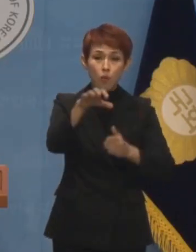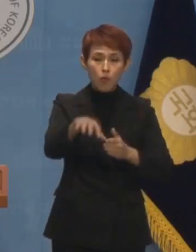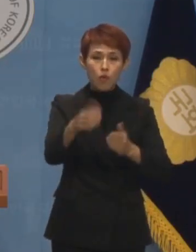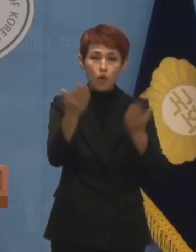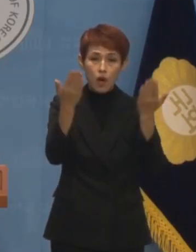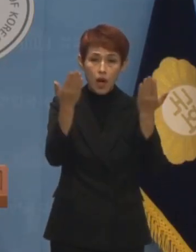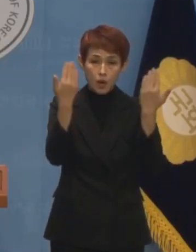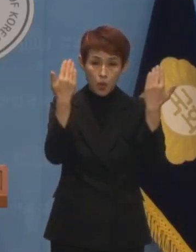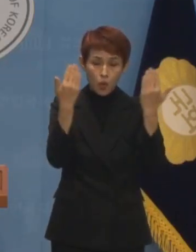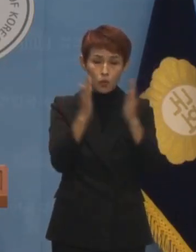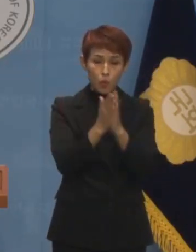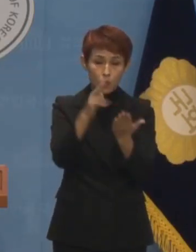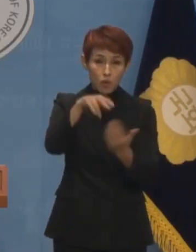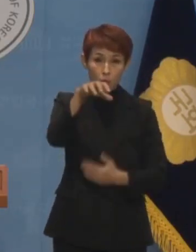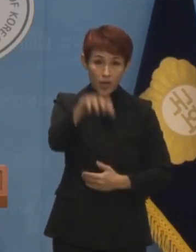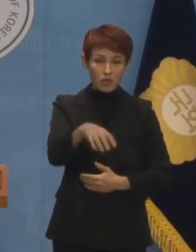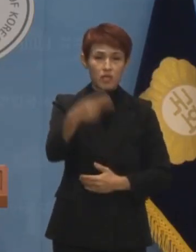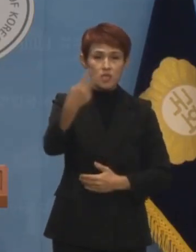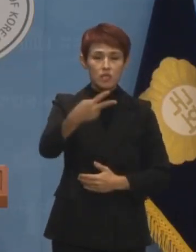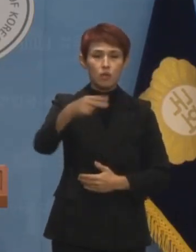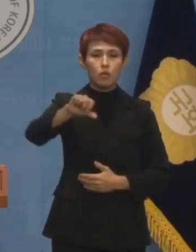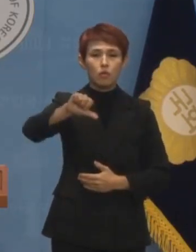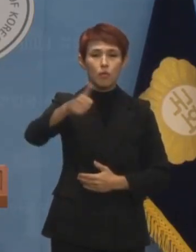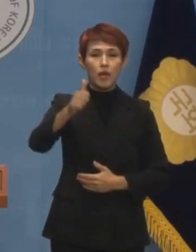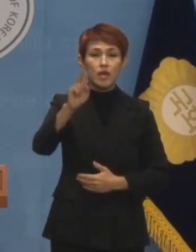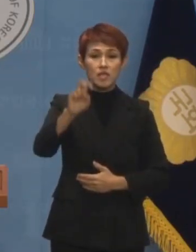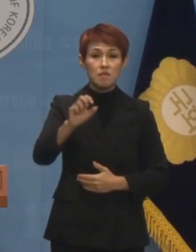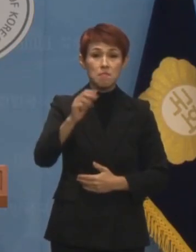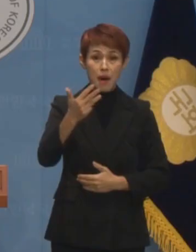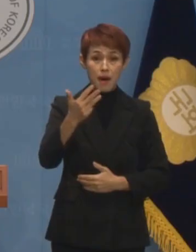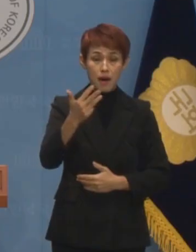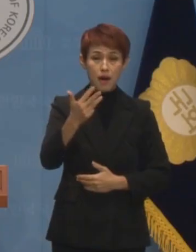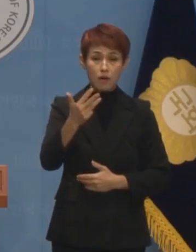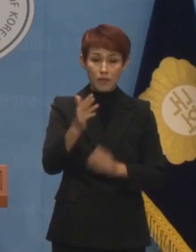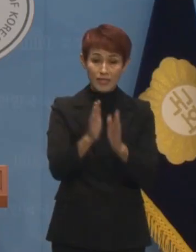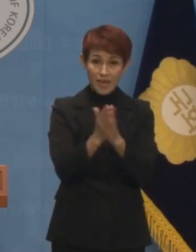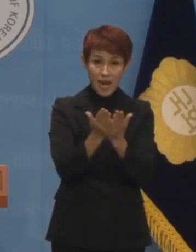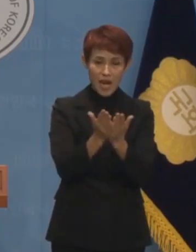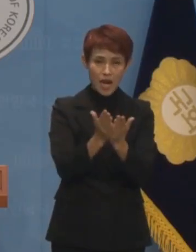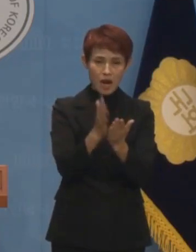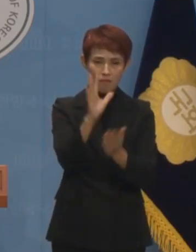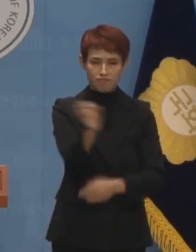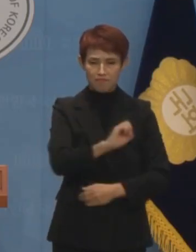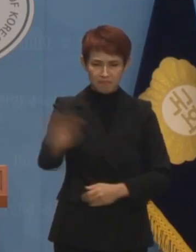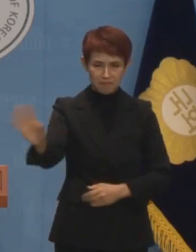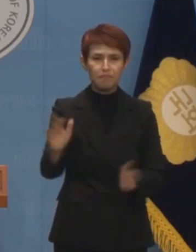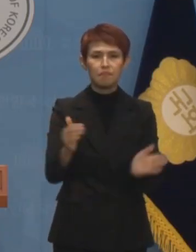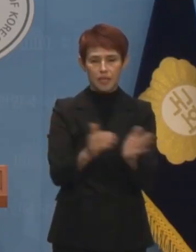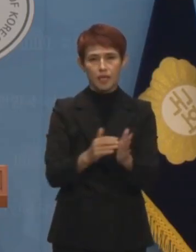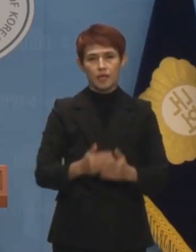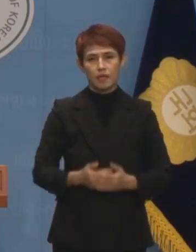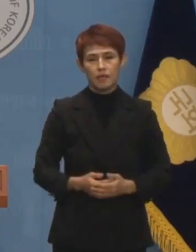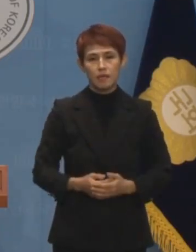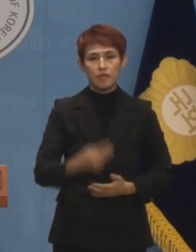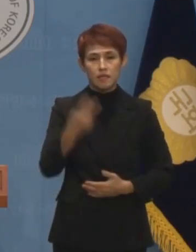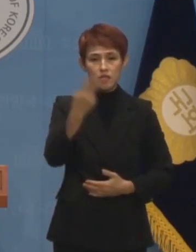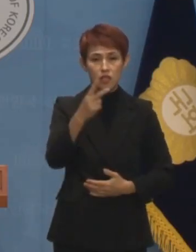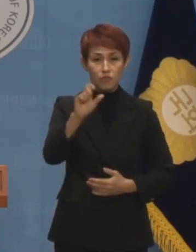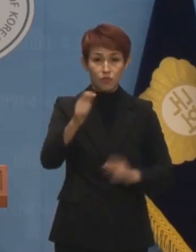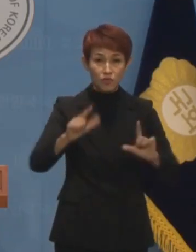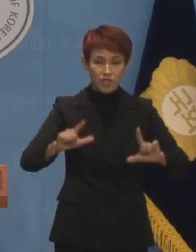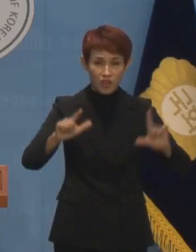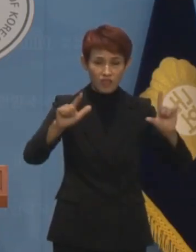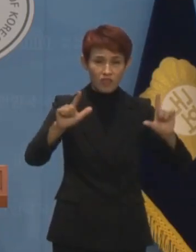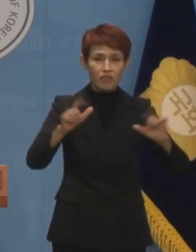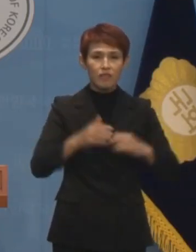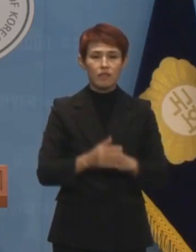도서관에서 2,528권이 폐기 처리되었습니다. 2016년